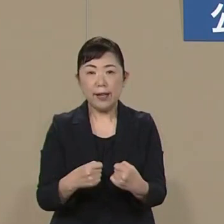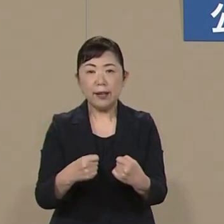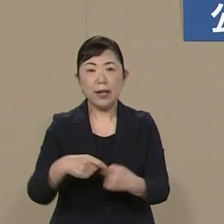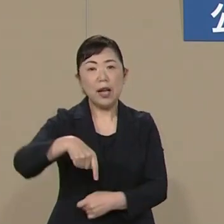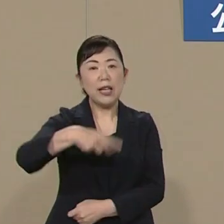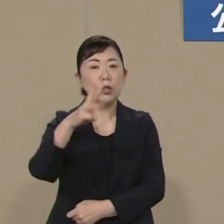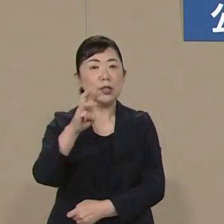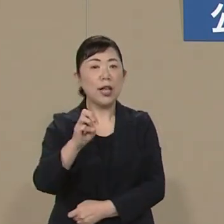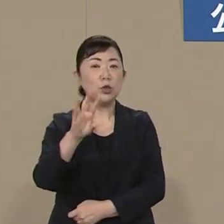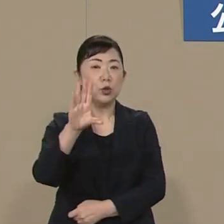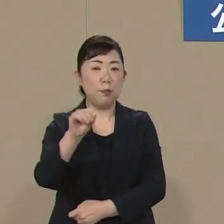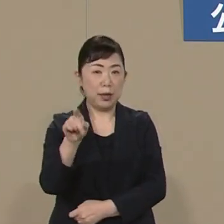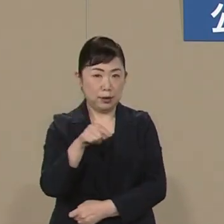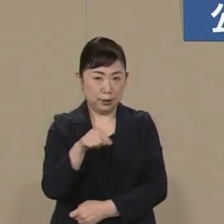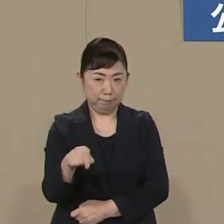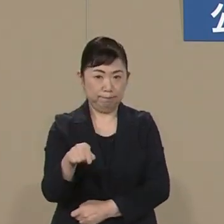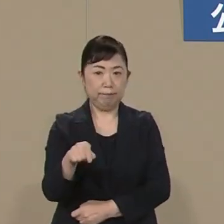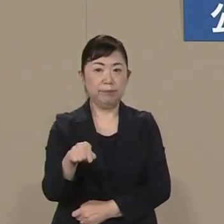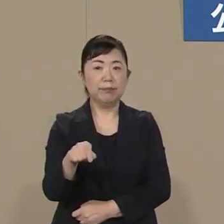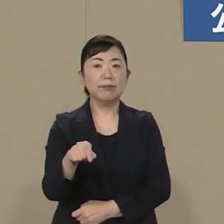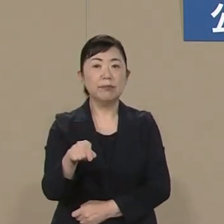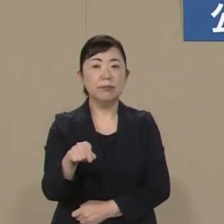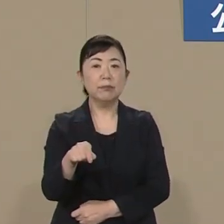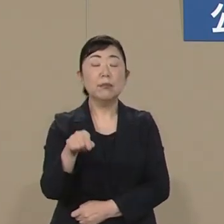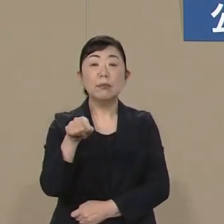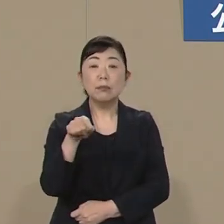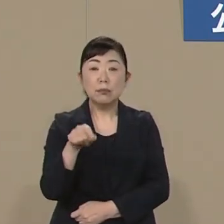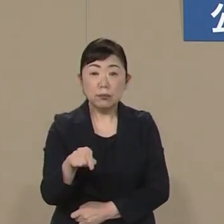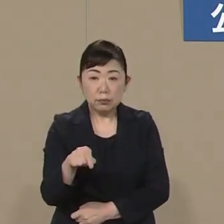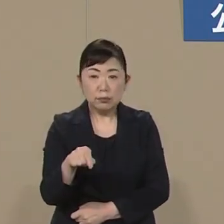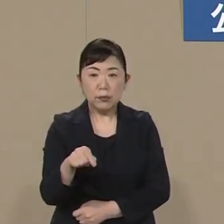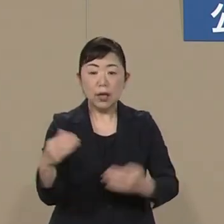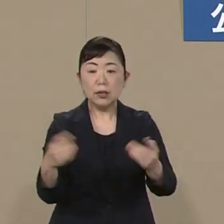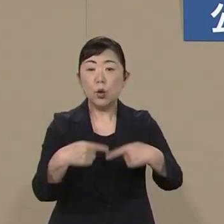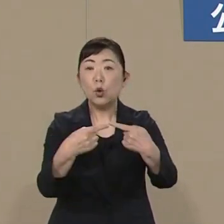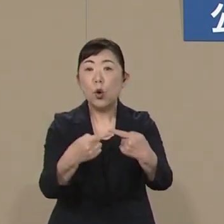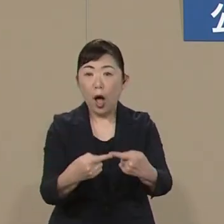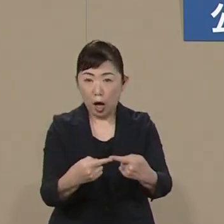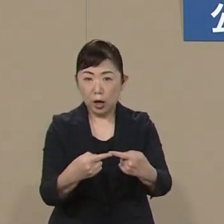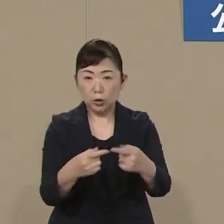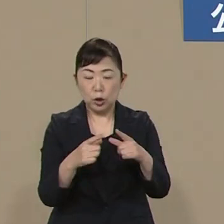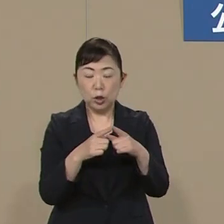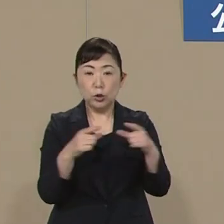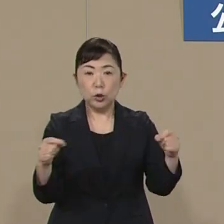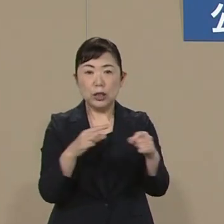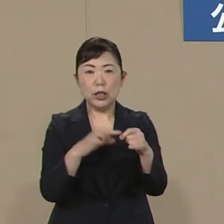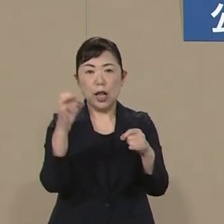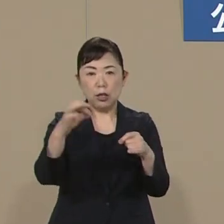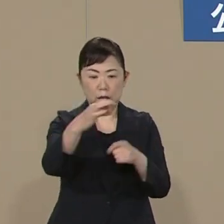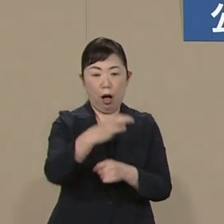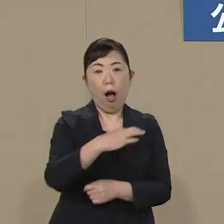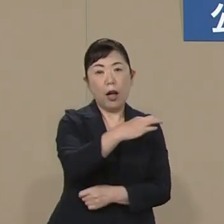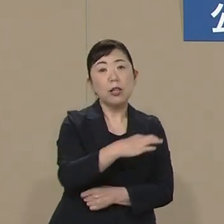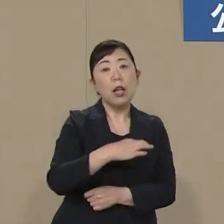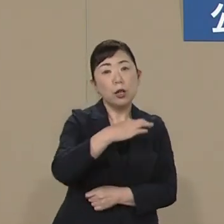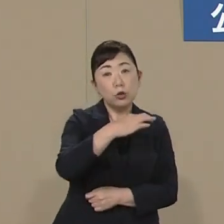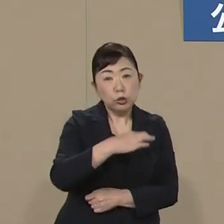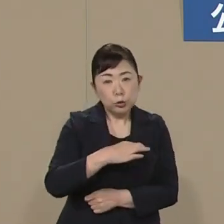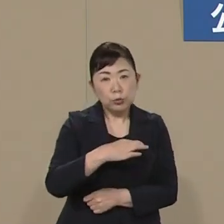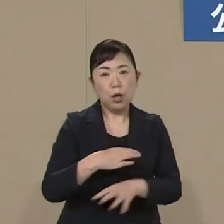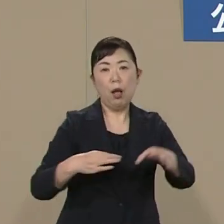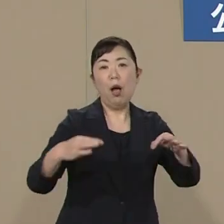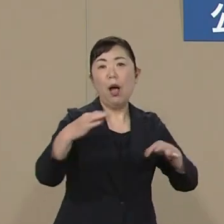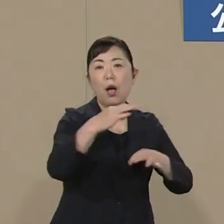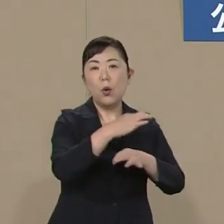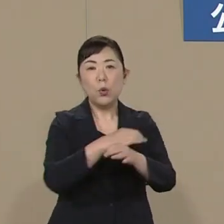が130万人増えました新たな雇用が拡大し年金保険料の